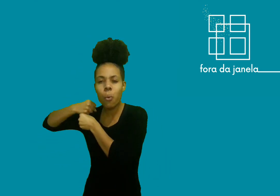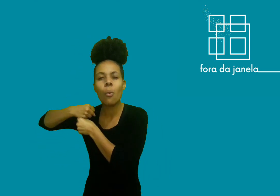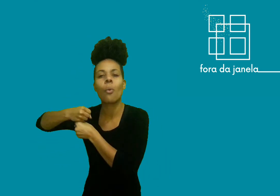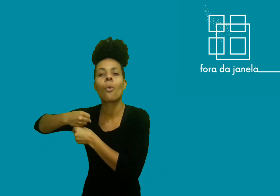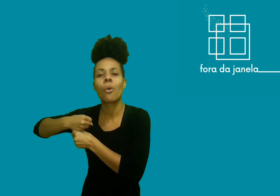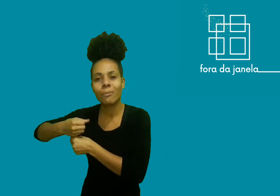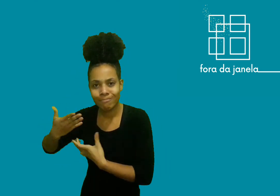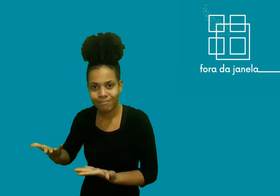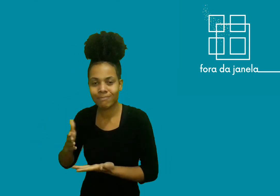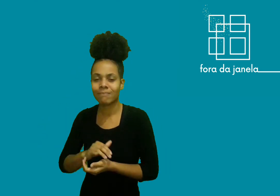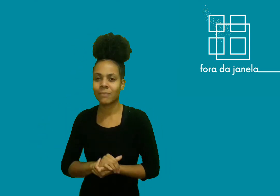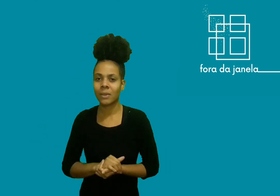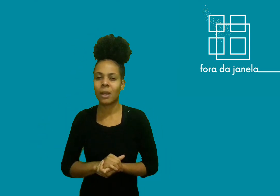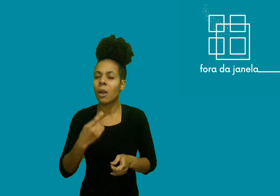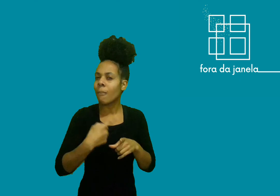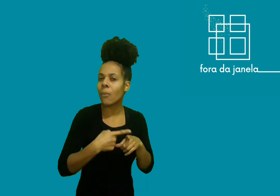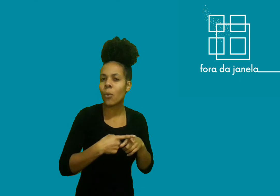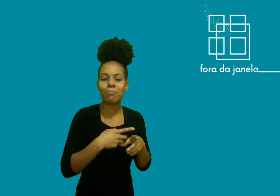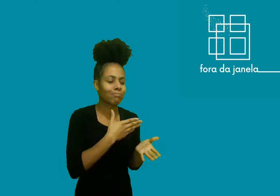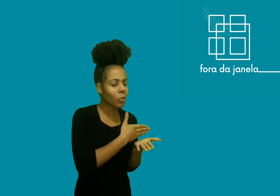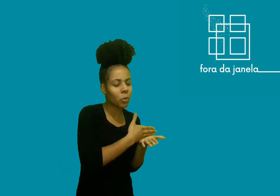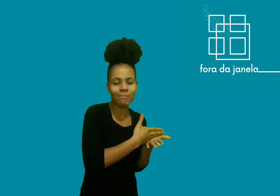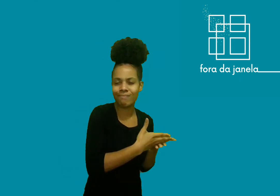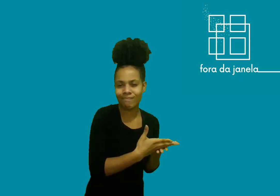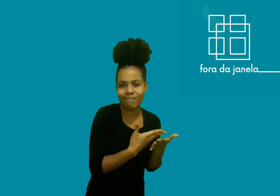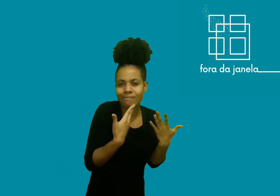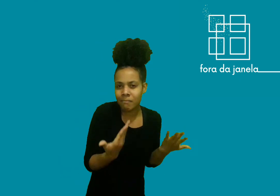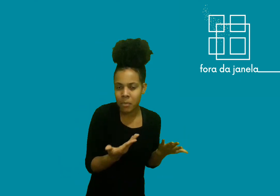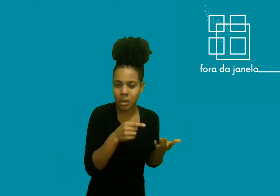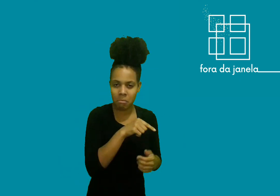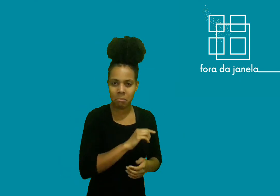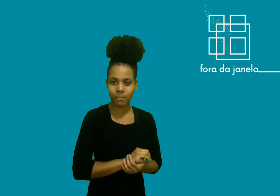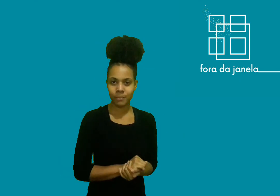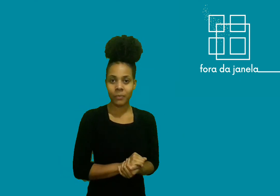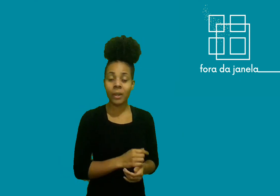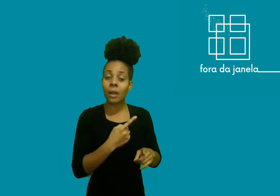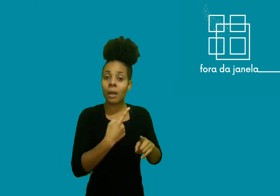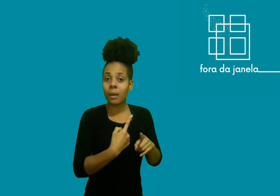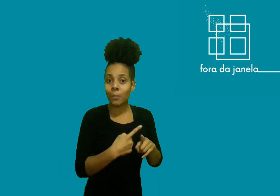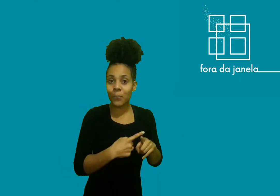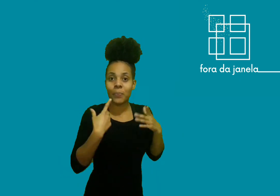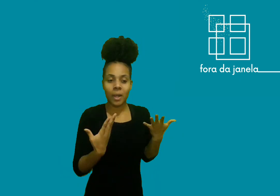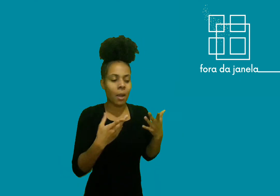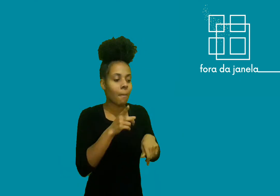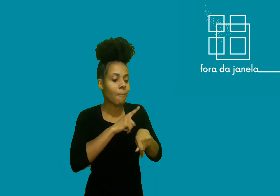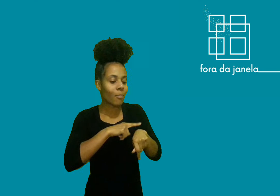a partir do momento em que eu entrei para fazer um projeto numa escola. Eu fui trabalhar em uma escola pública daqui da região de